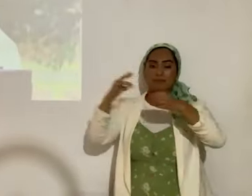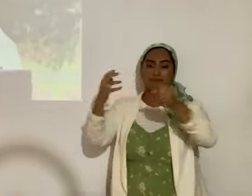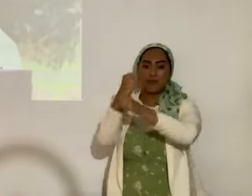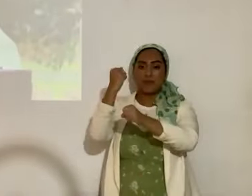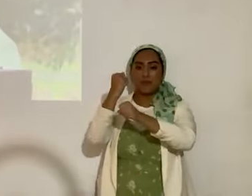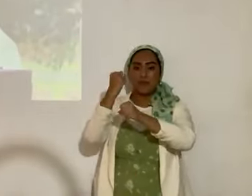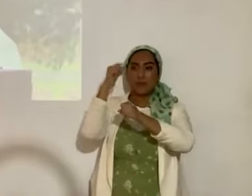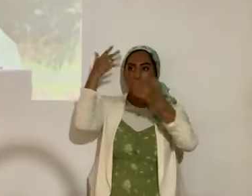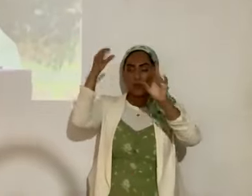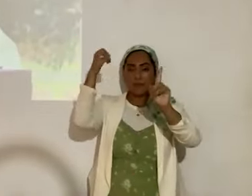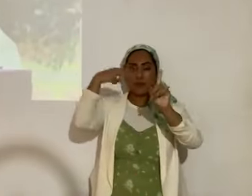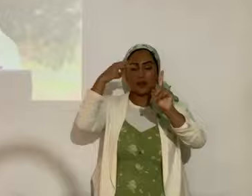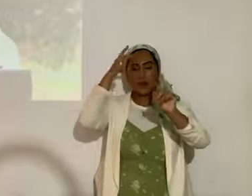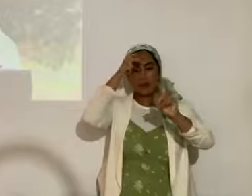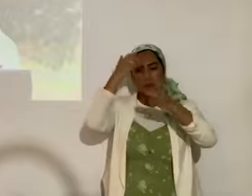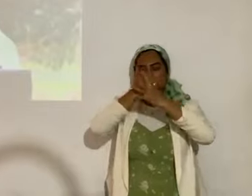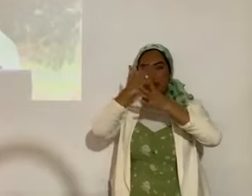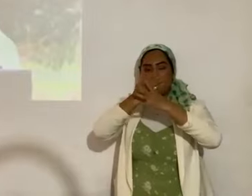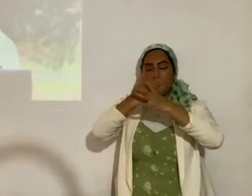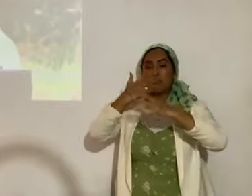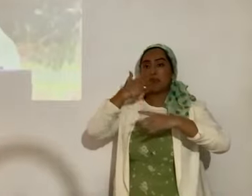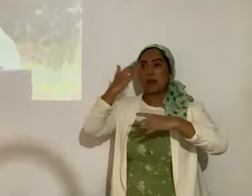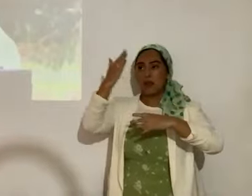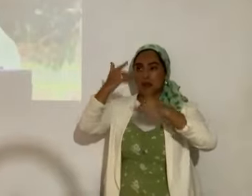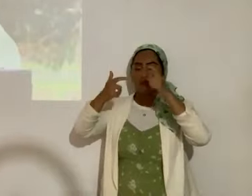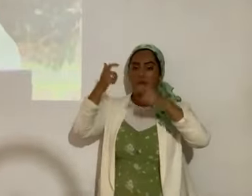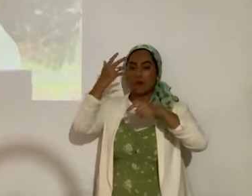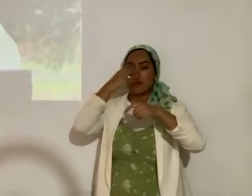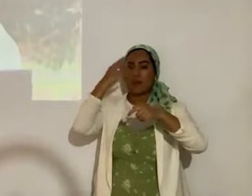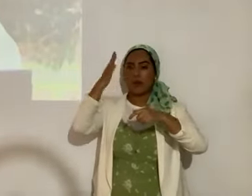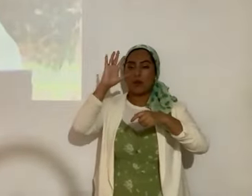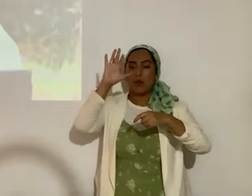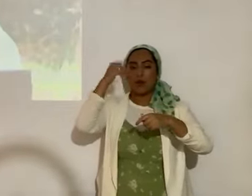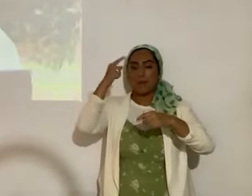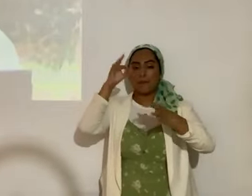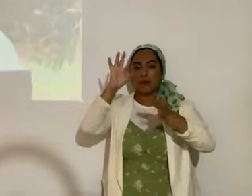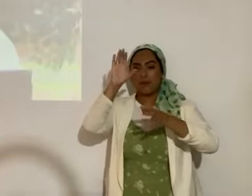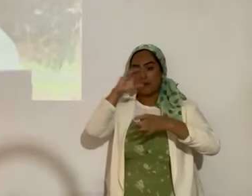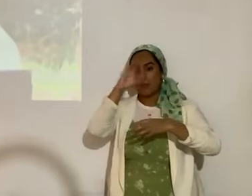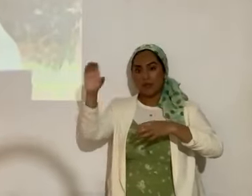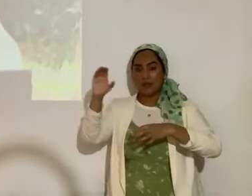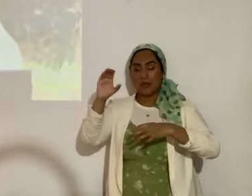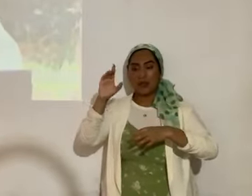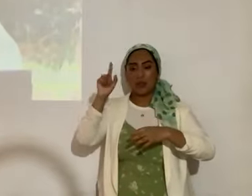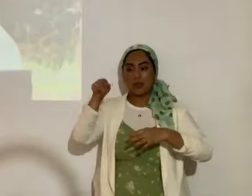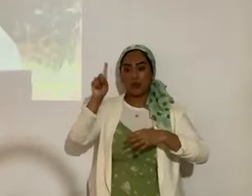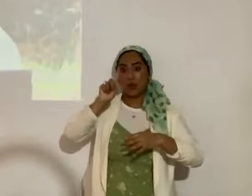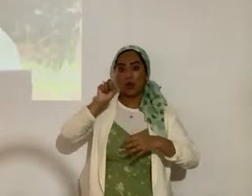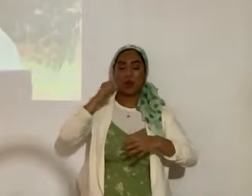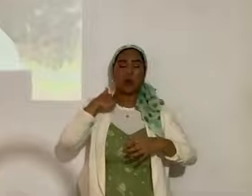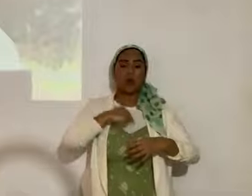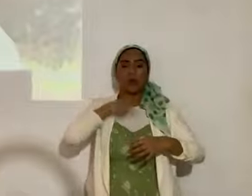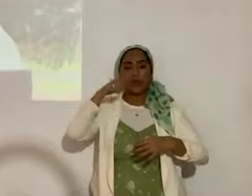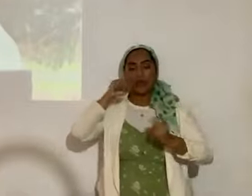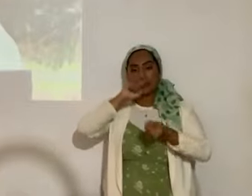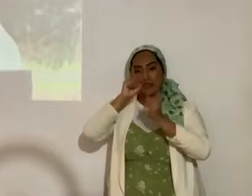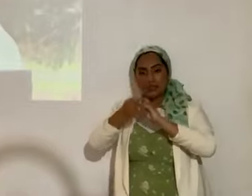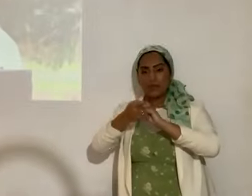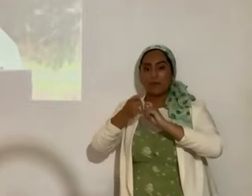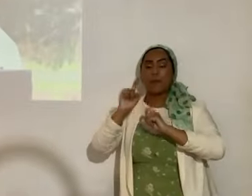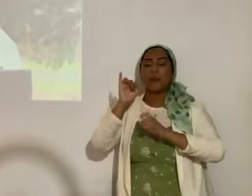él ha vencido las vueltas satánicas gracias a sacrificio único y Perfecto es donde donde debemos cambiar